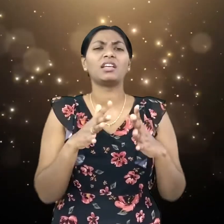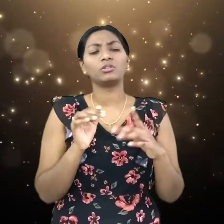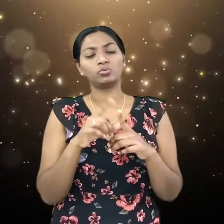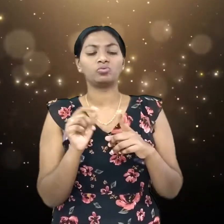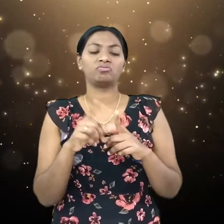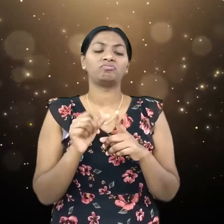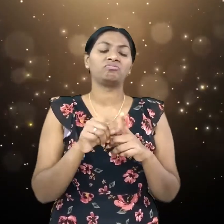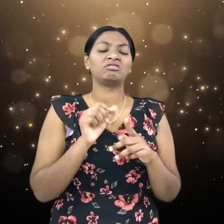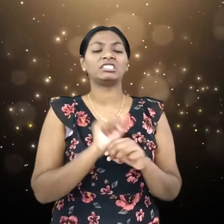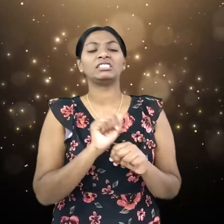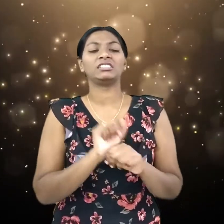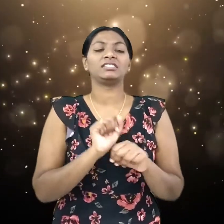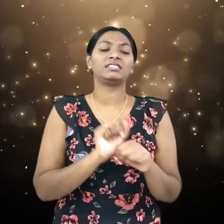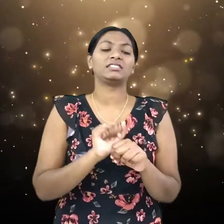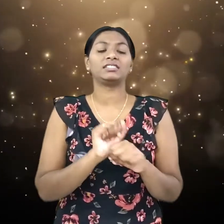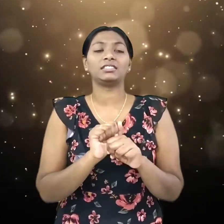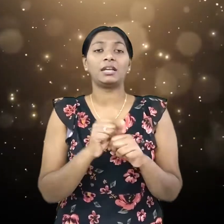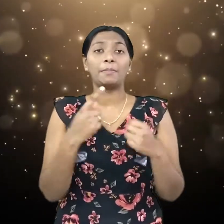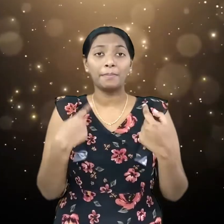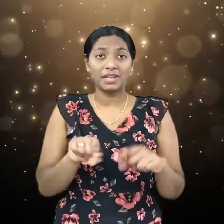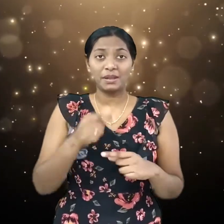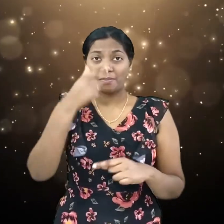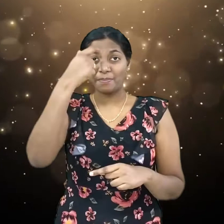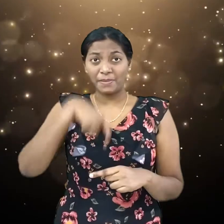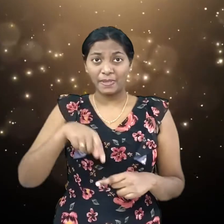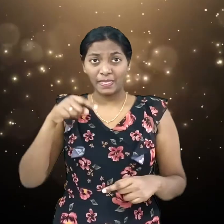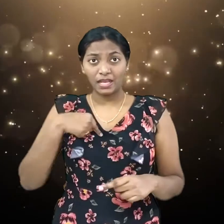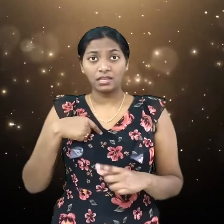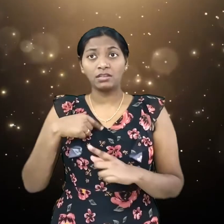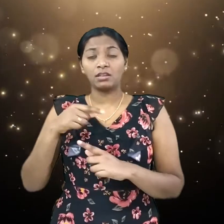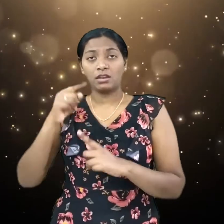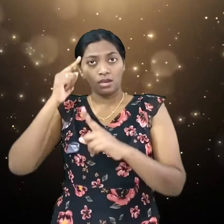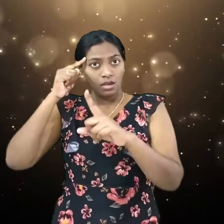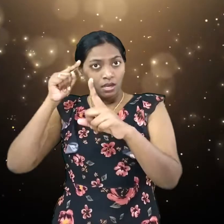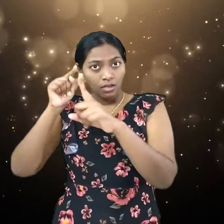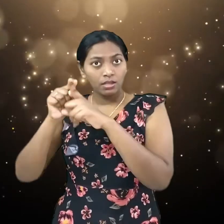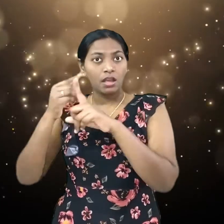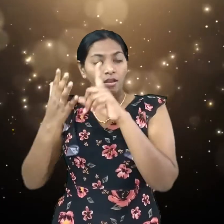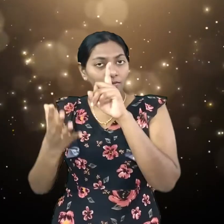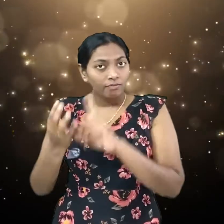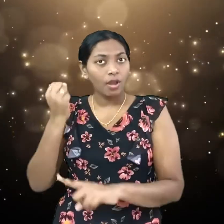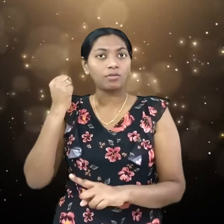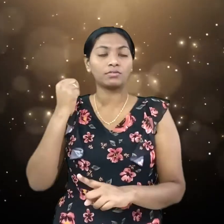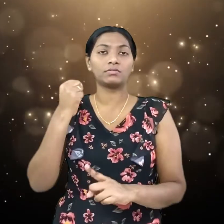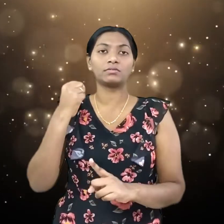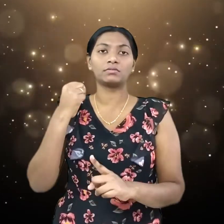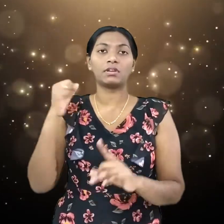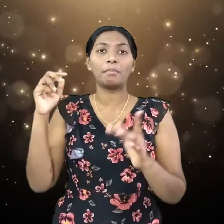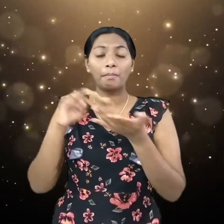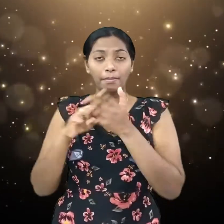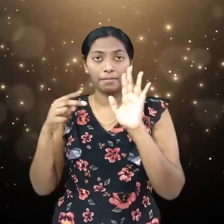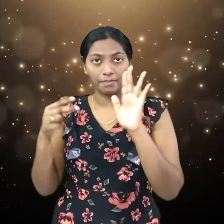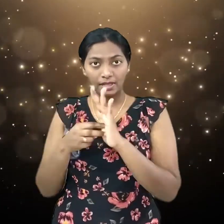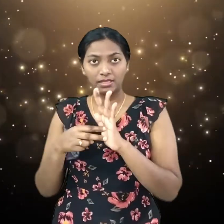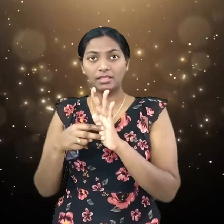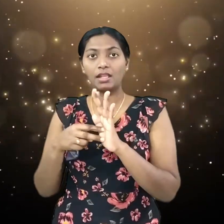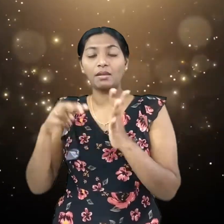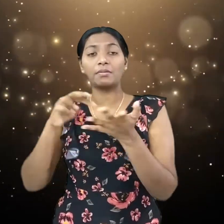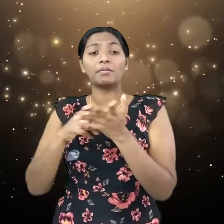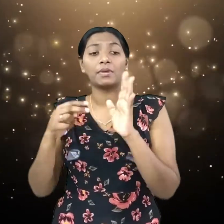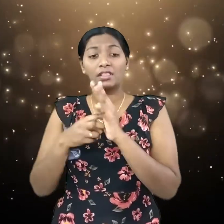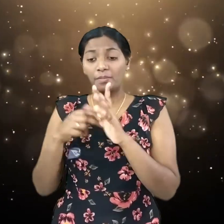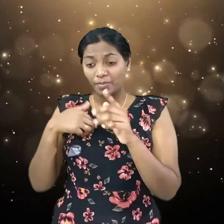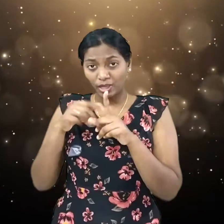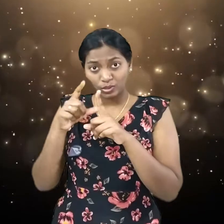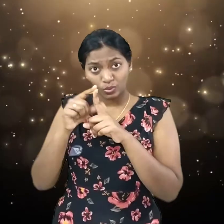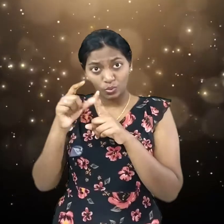है। पर जब आपको किसी चीज़ का उद्देश्य समझ में आ जाता है, तो ना केवल आप उस चीज़ को कर